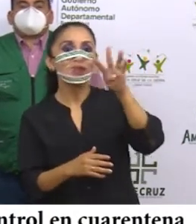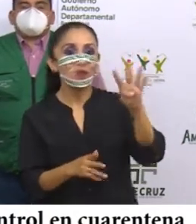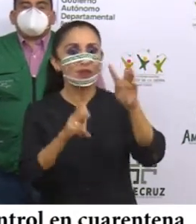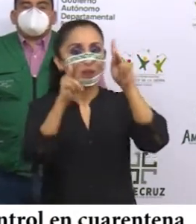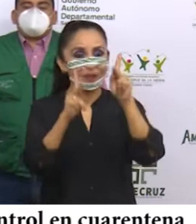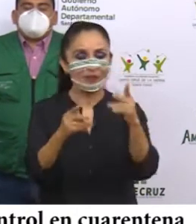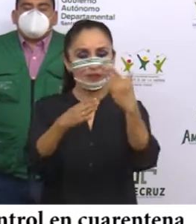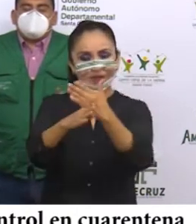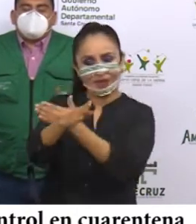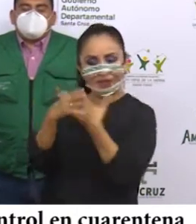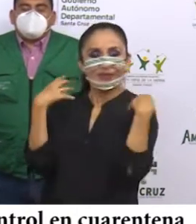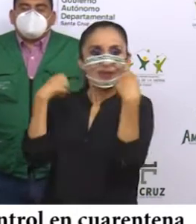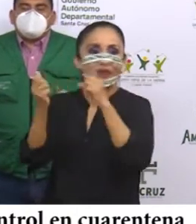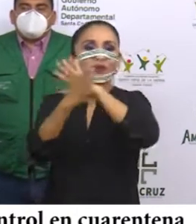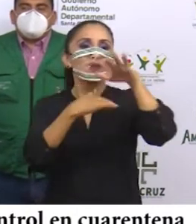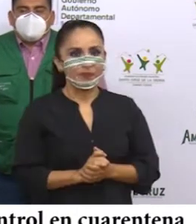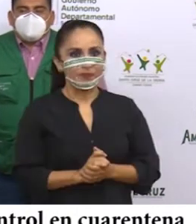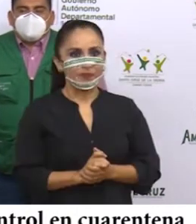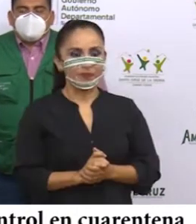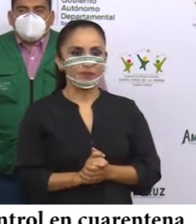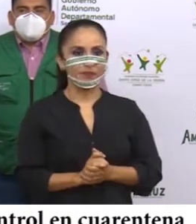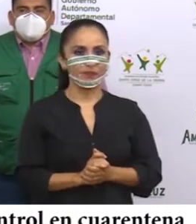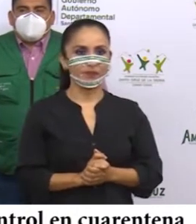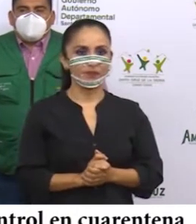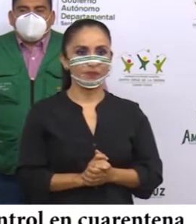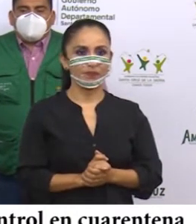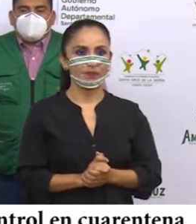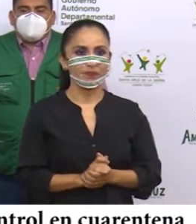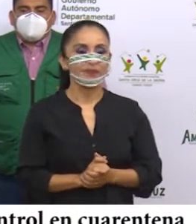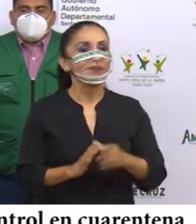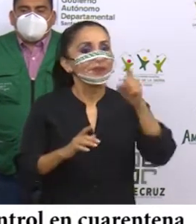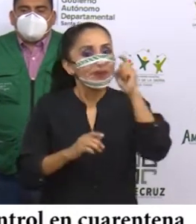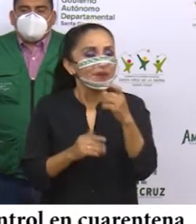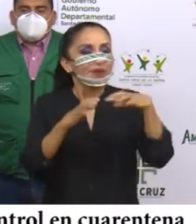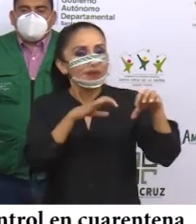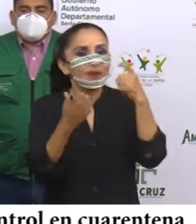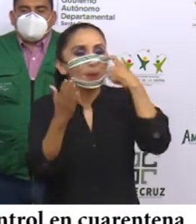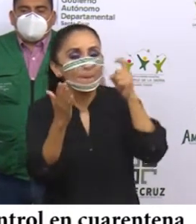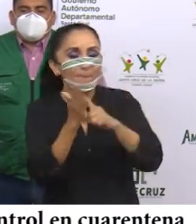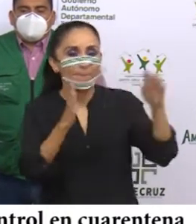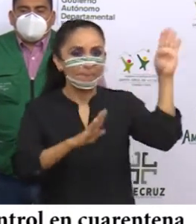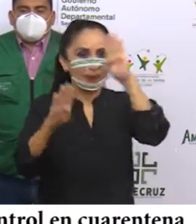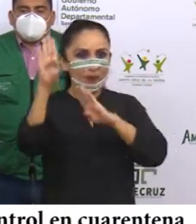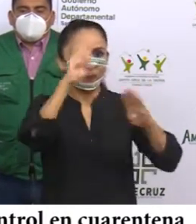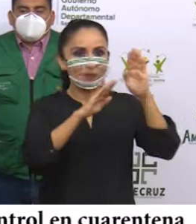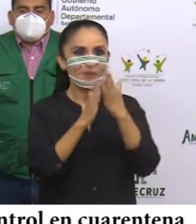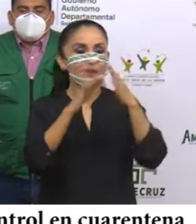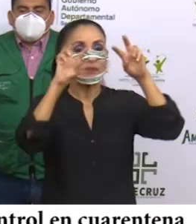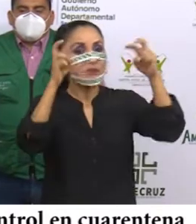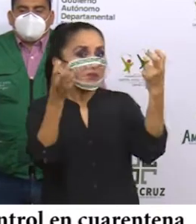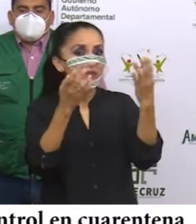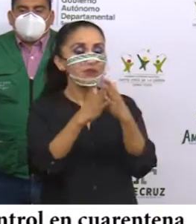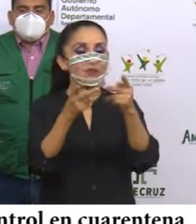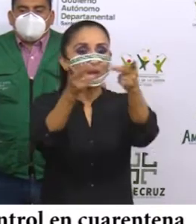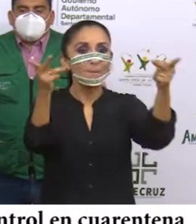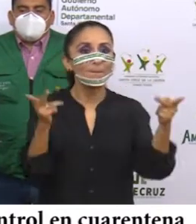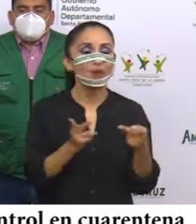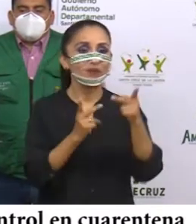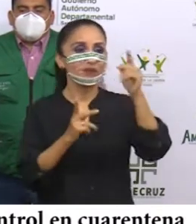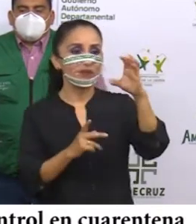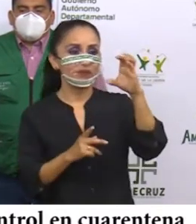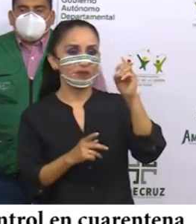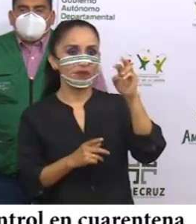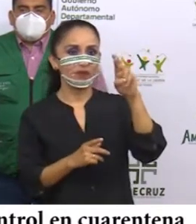36.524 casos recuperados en el departamento. Debemos hacer notar la preocupación respecto a la provincia